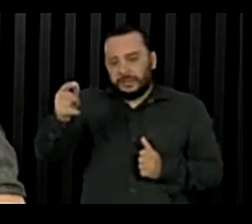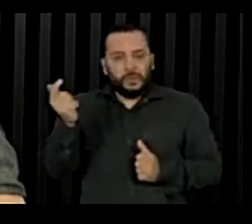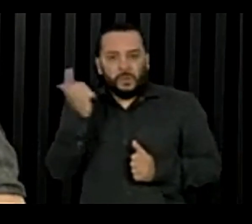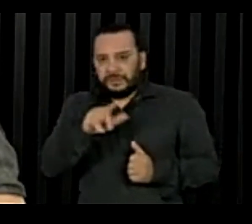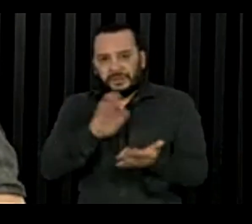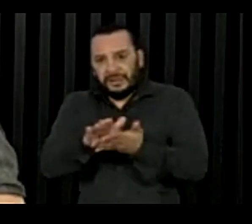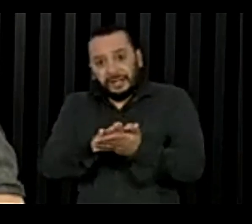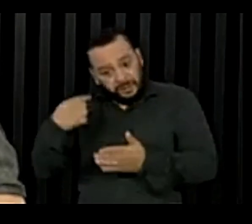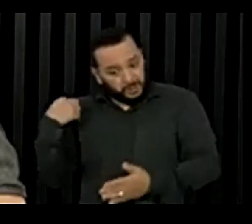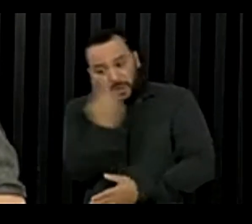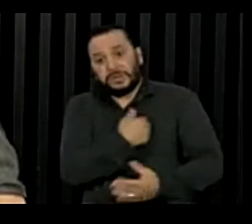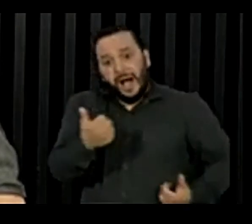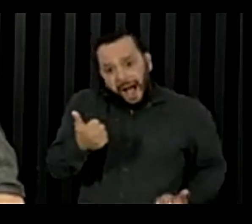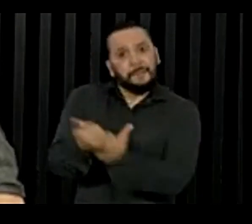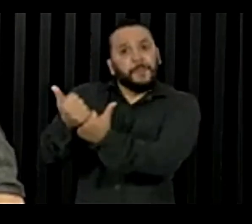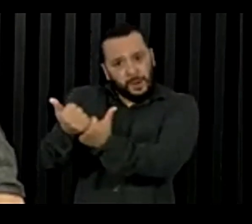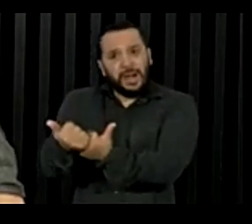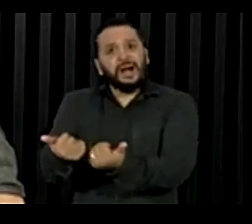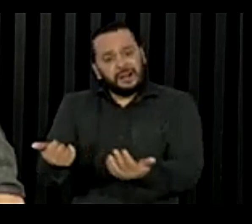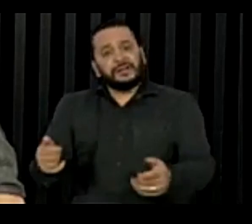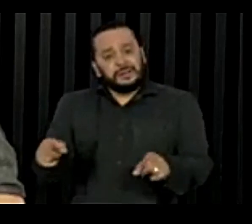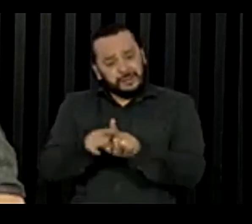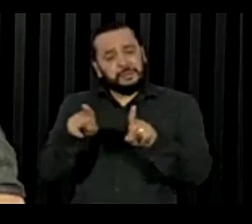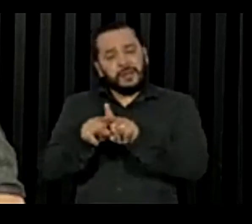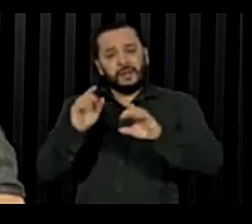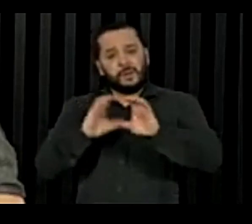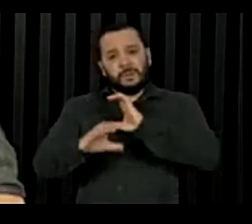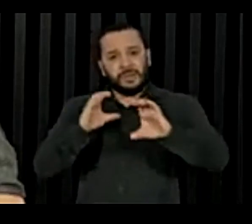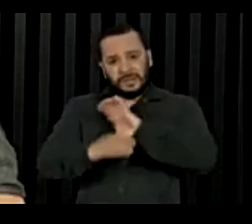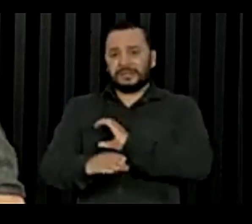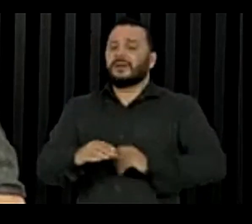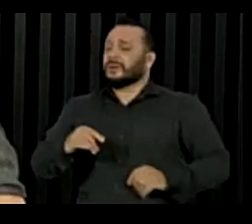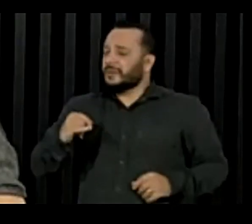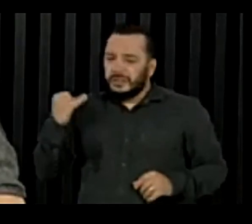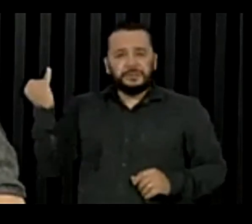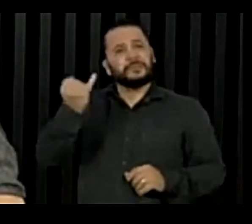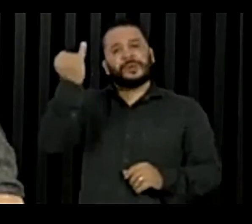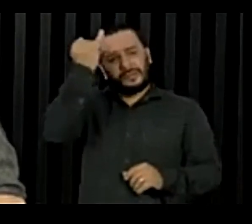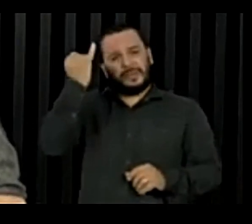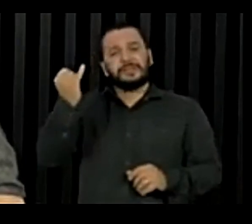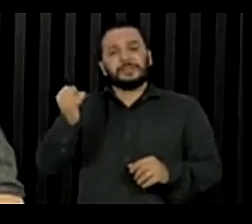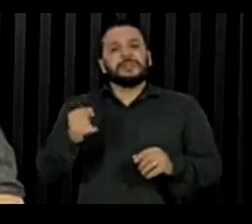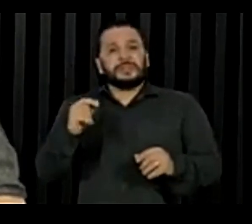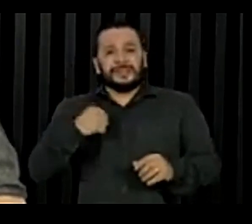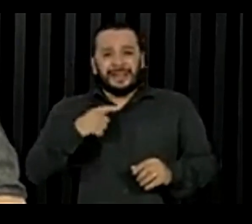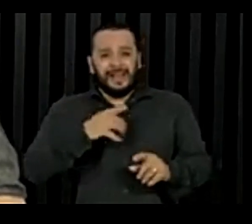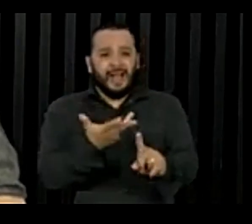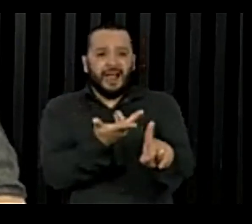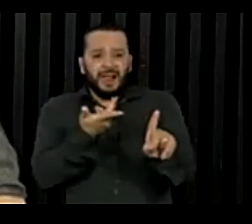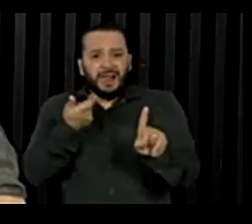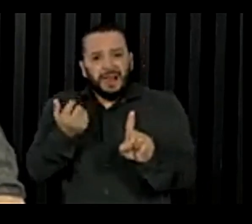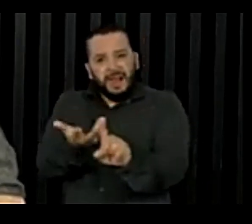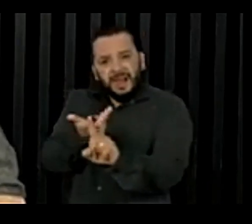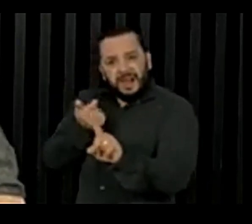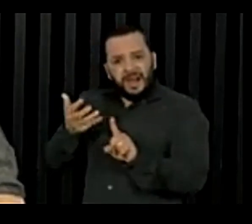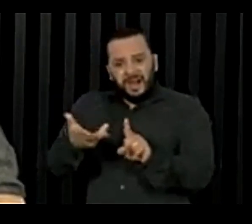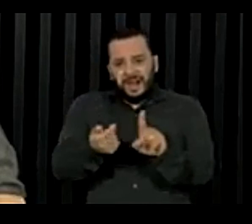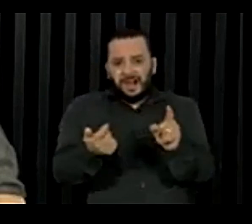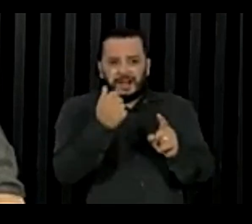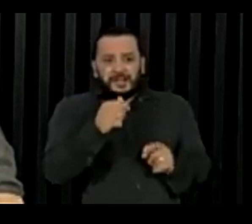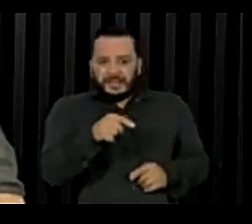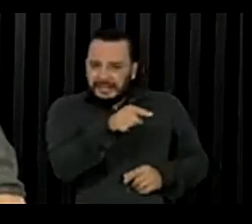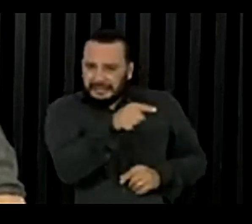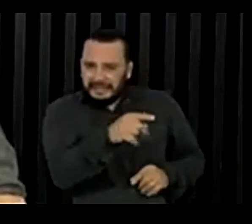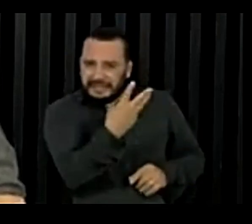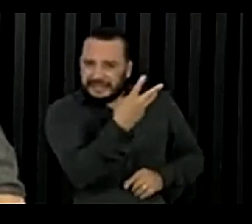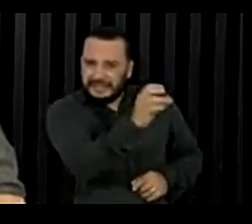união. E a comunicação é a parte mais importante na hora de convencimento do público. E se a gente quer conseguir atingir esses